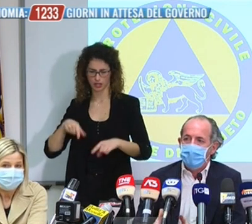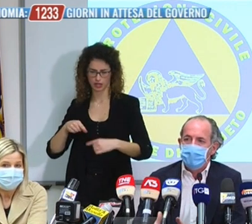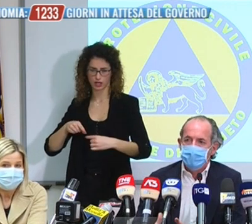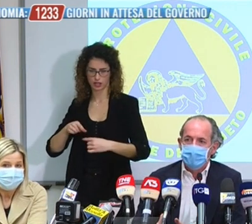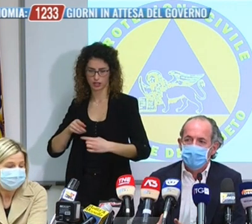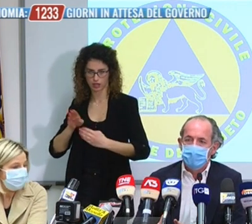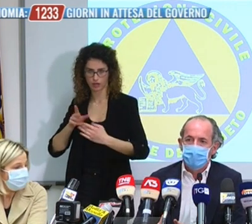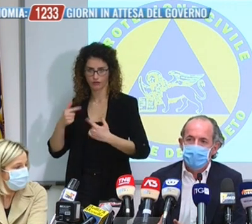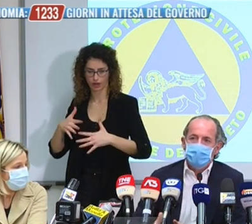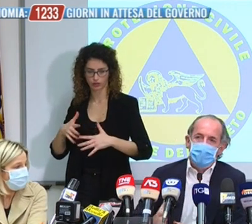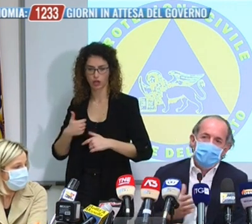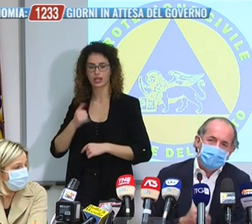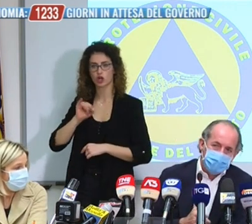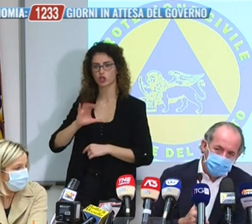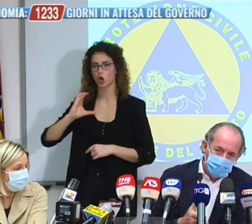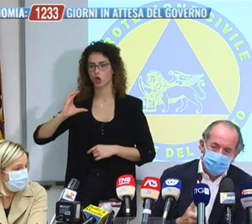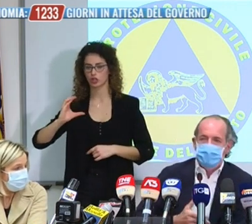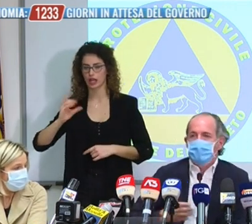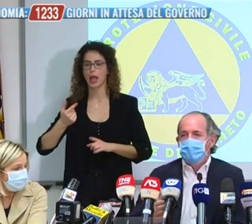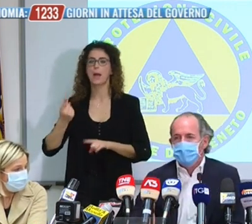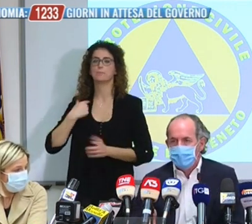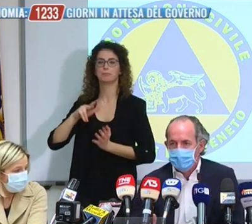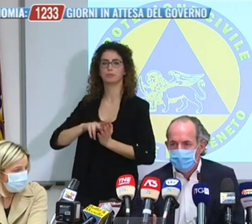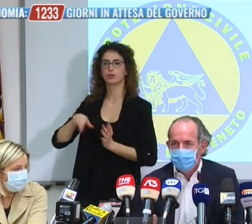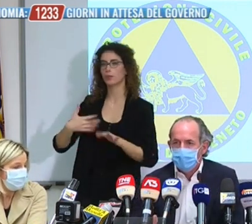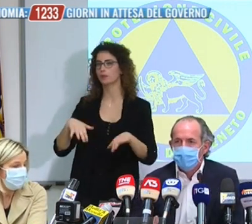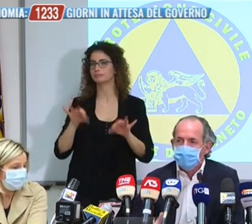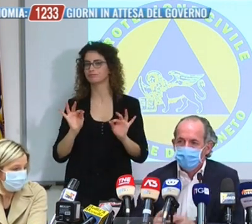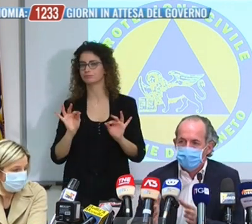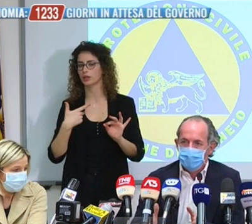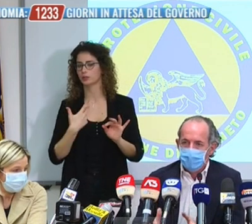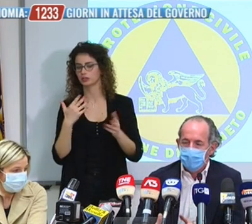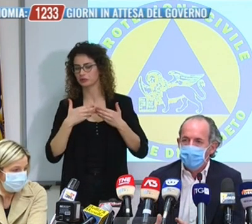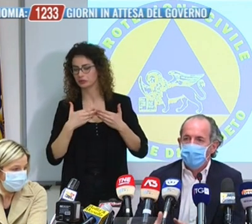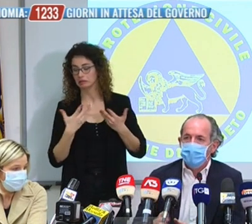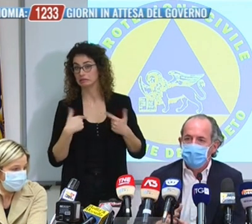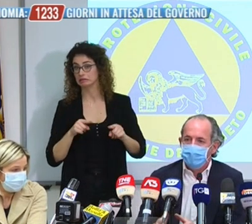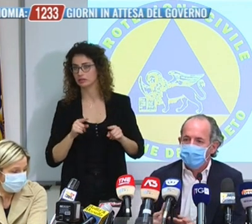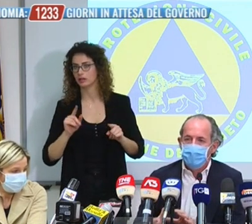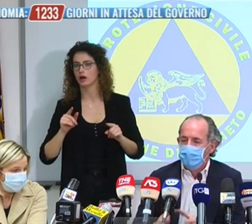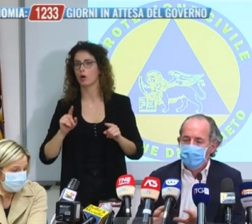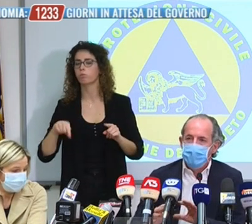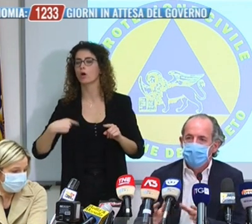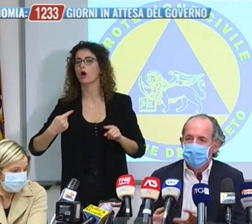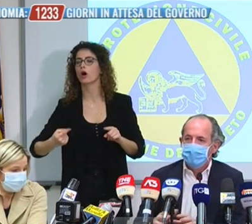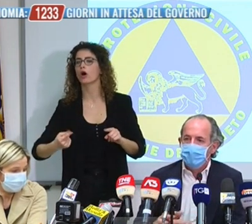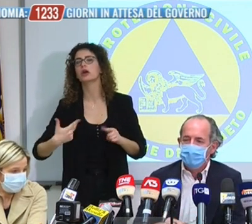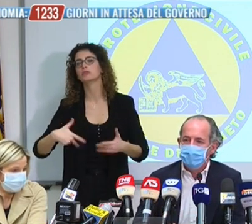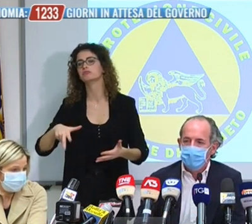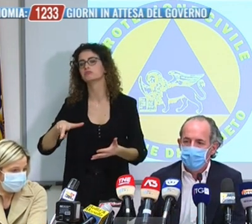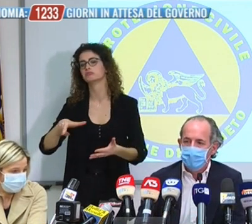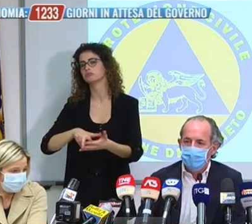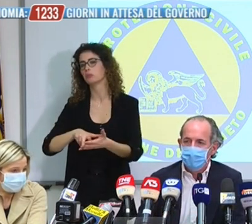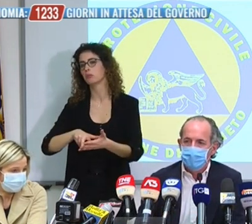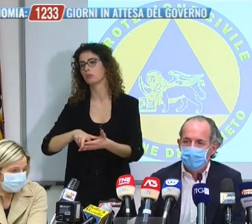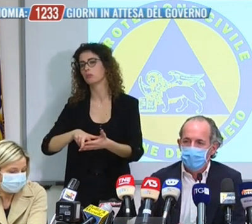e l'idrossiclorochina che prima era stata autorizzata, dopo sospesa in virtù di alcuni studi che non si è ben capito, poi è stata diciamo autorizzata,